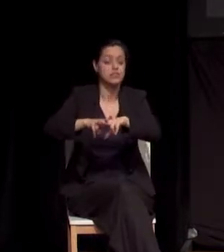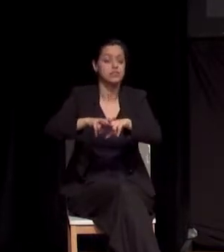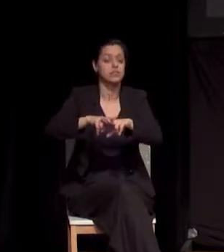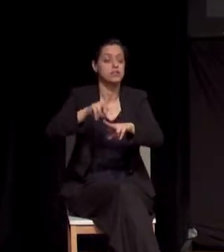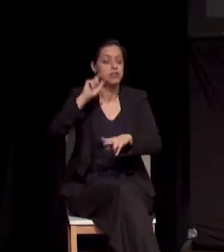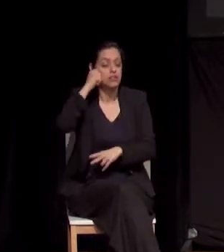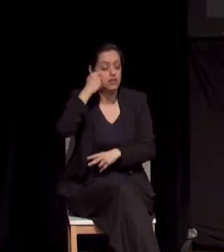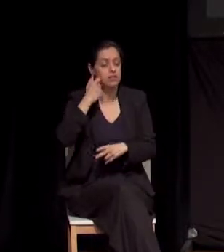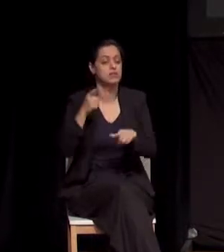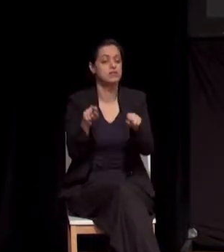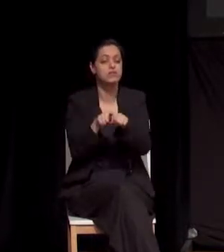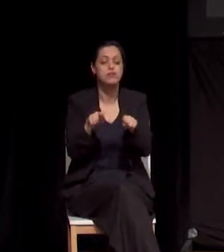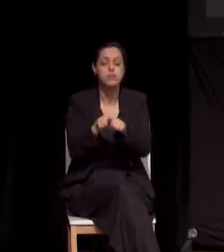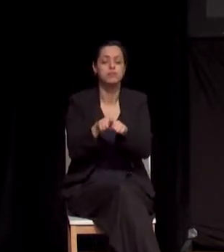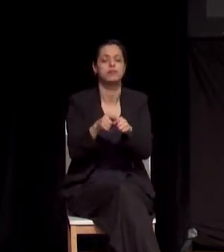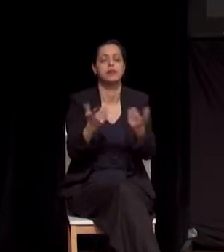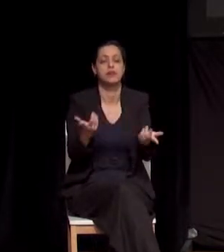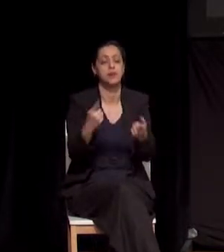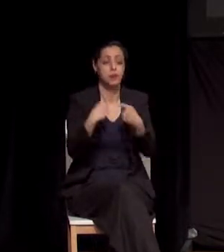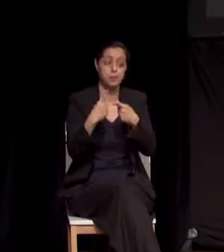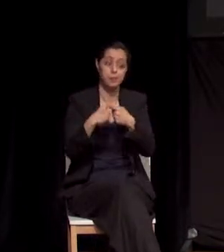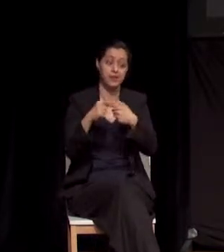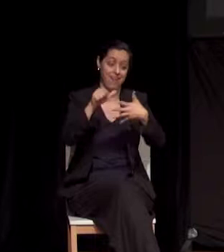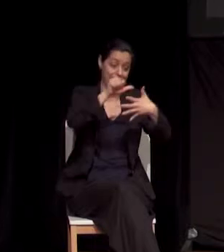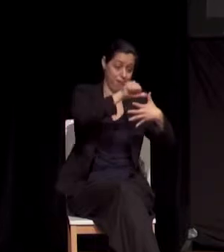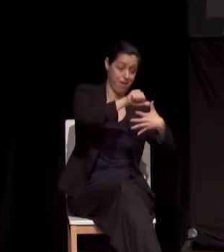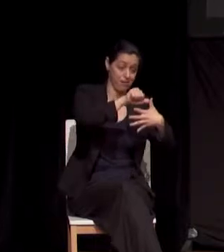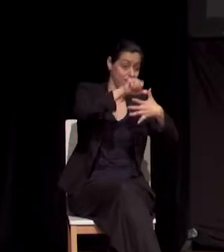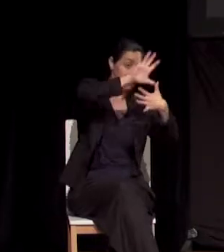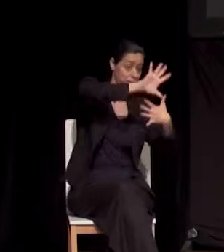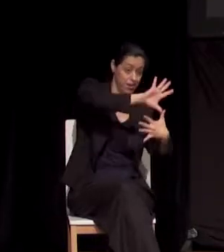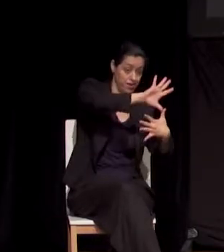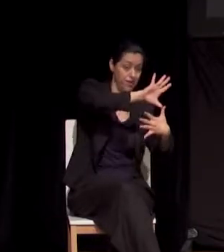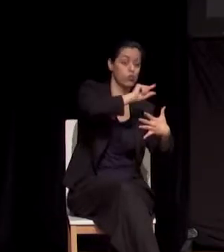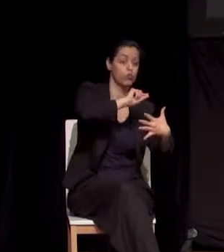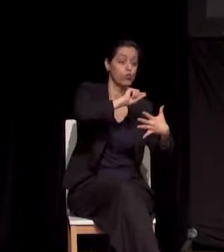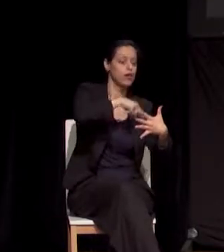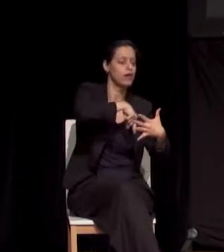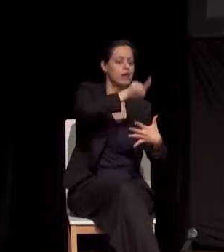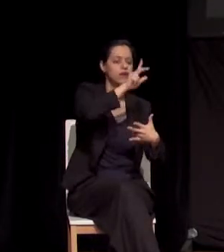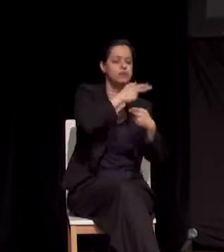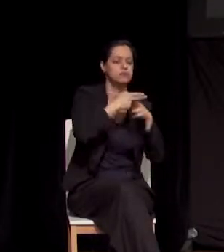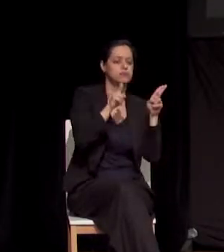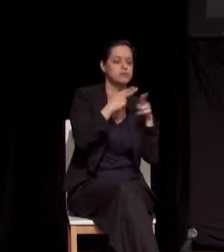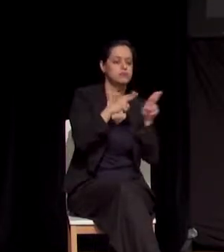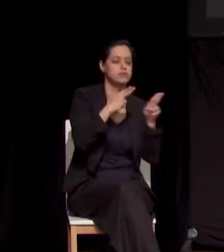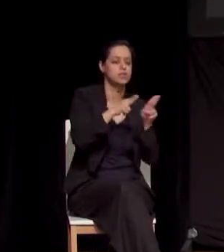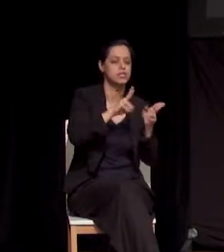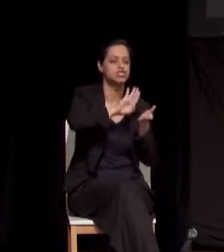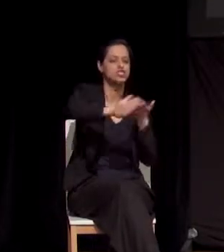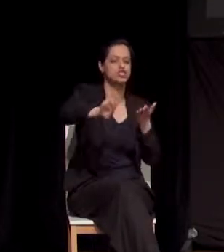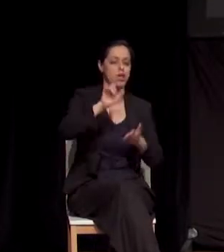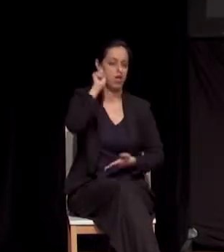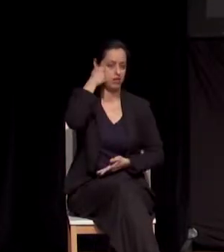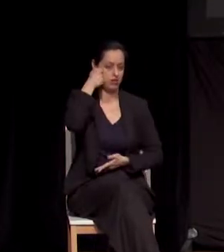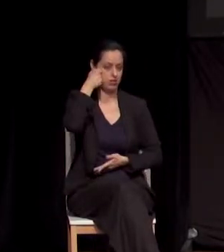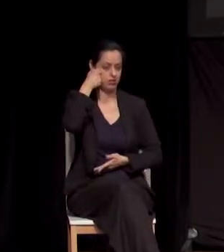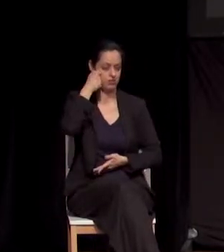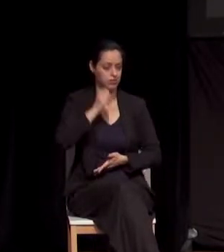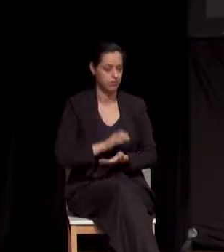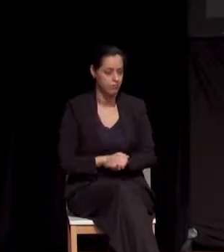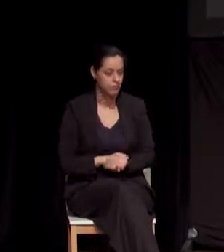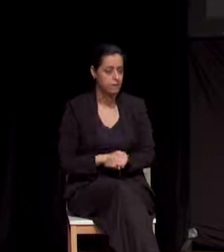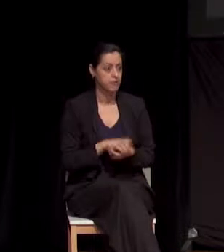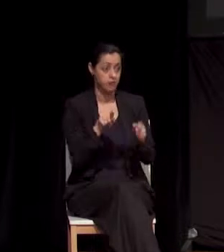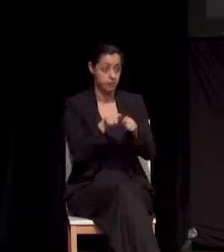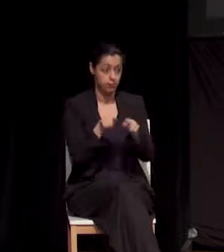a sociedade na América, ou nas Américas, foi forjada para que o negro não participassem. Então, nós também,